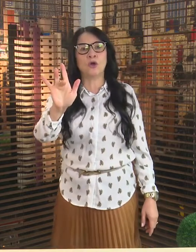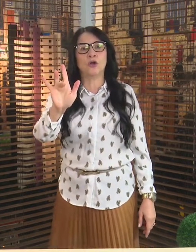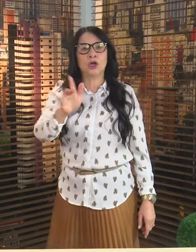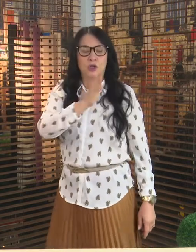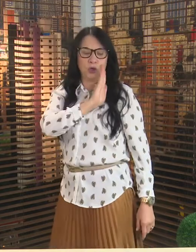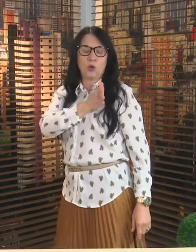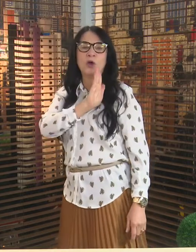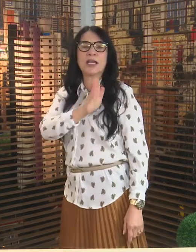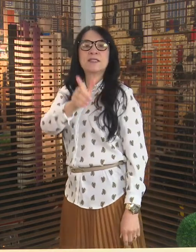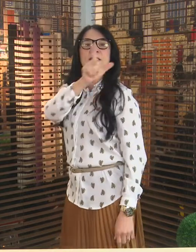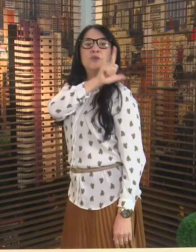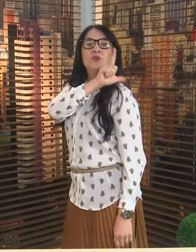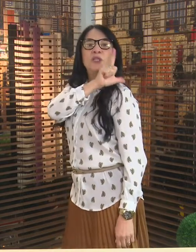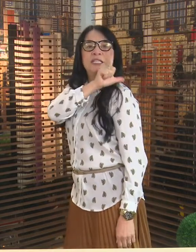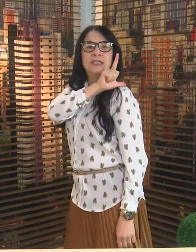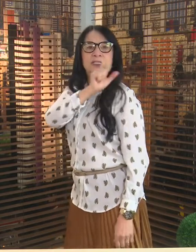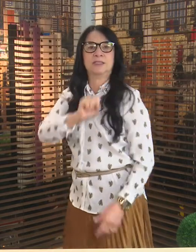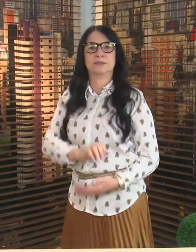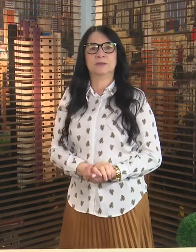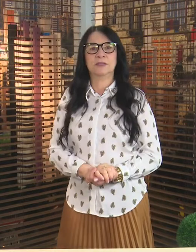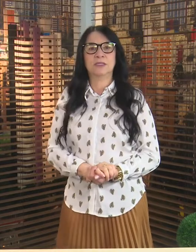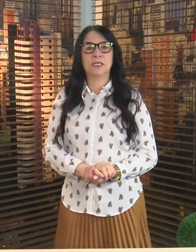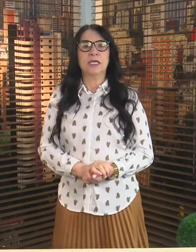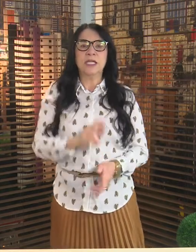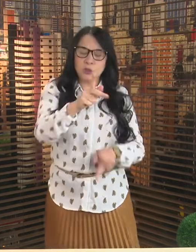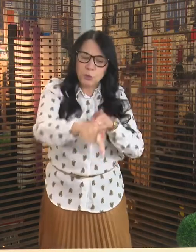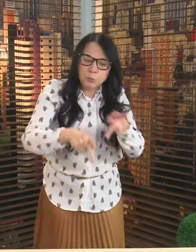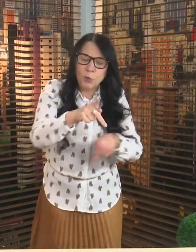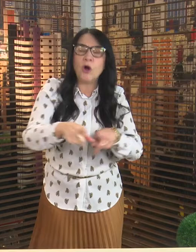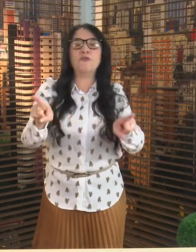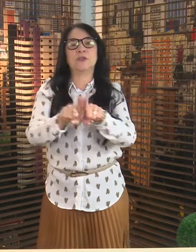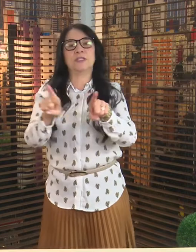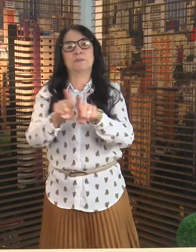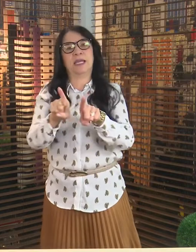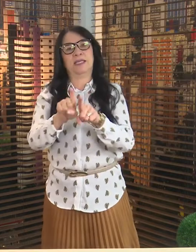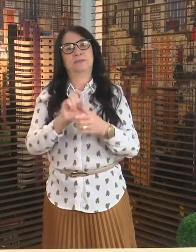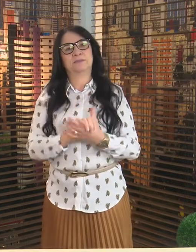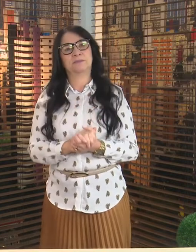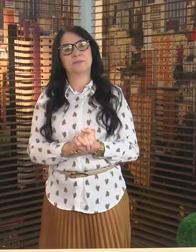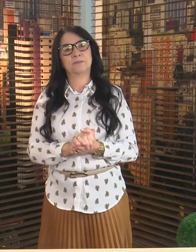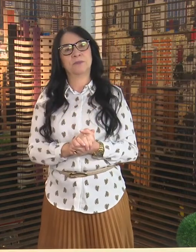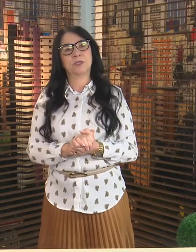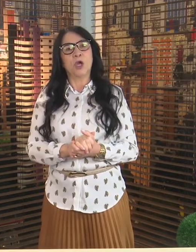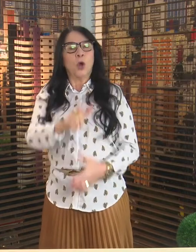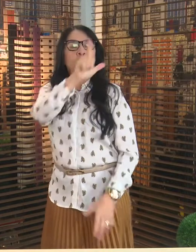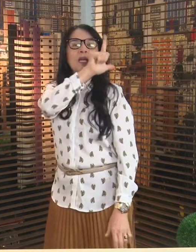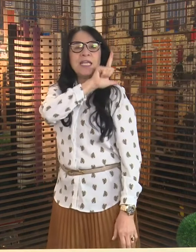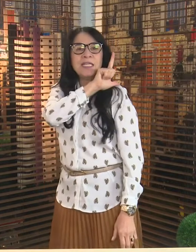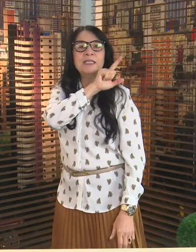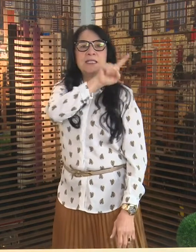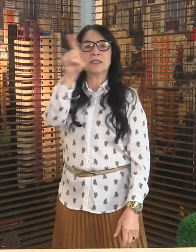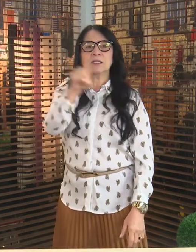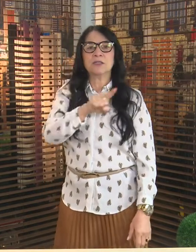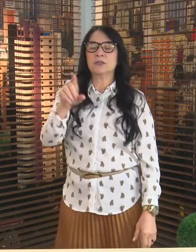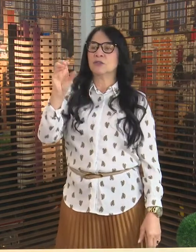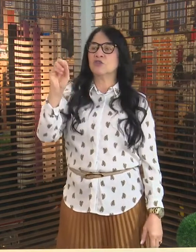tocou no coração do líder e do povo também. O líder